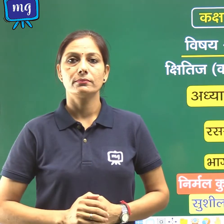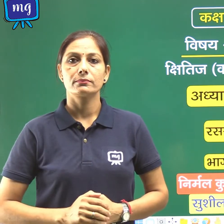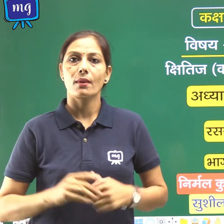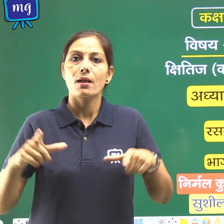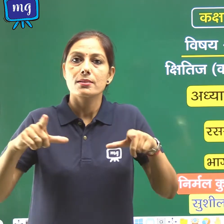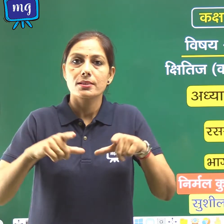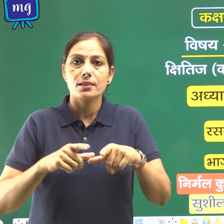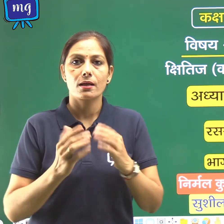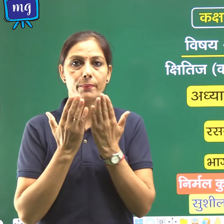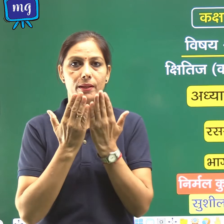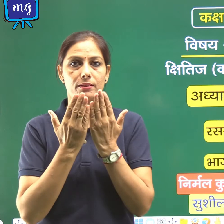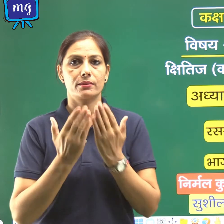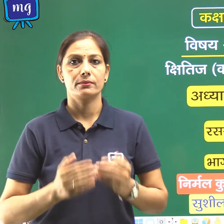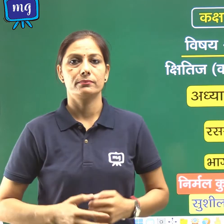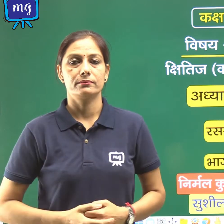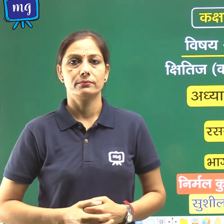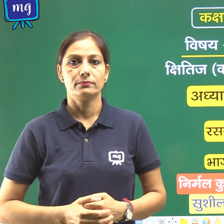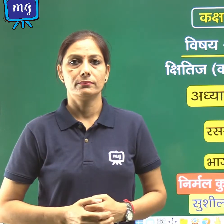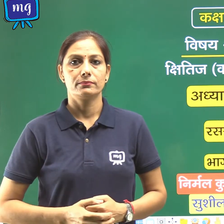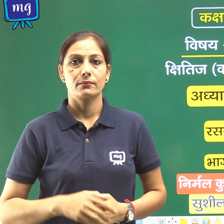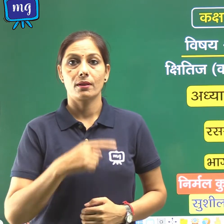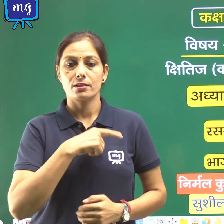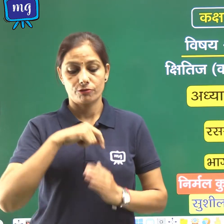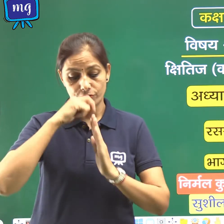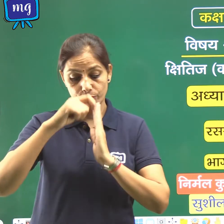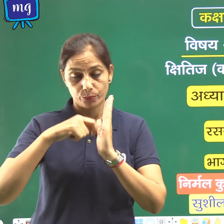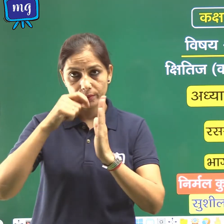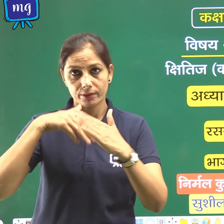सार पढ़ा था। इस वीडियो में